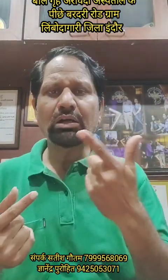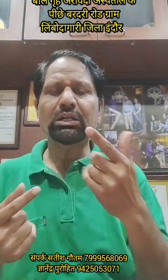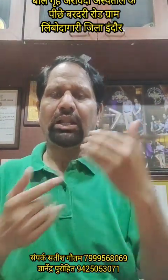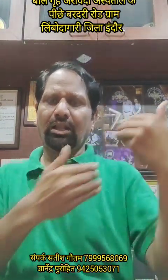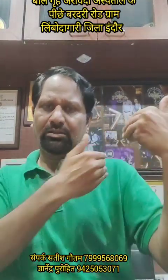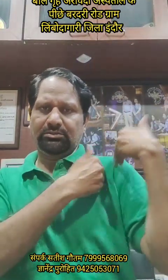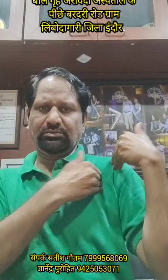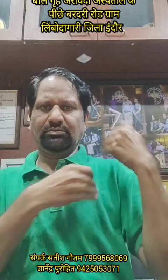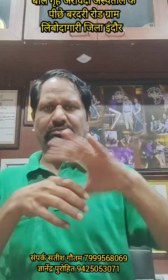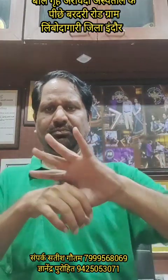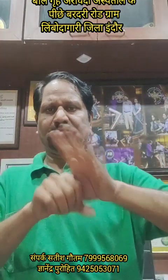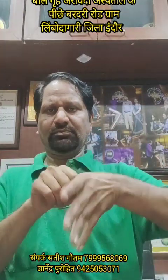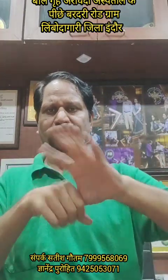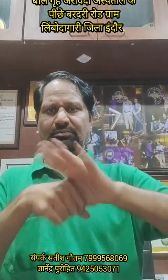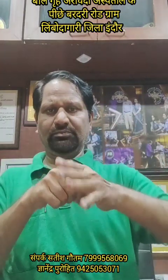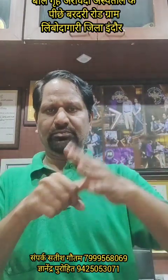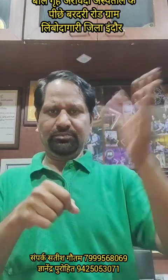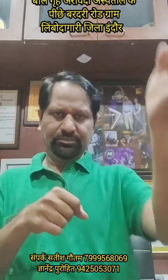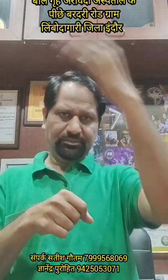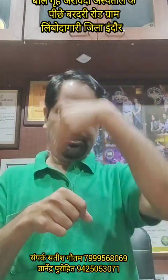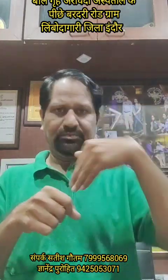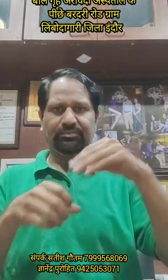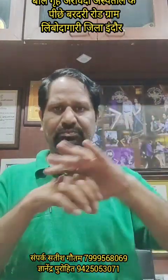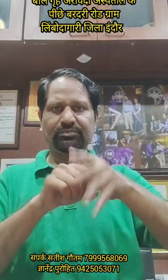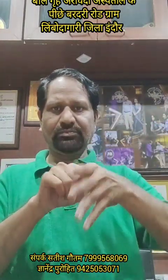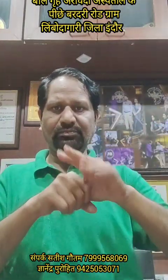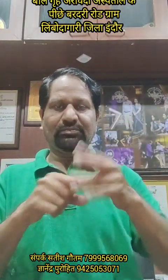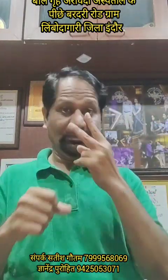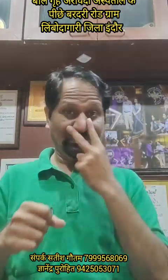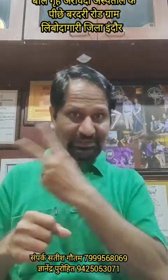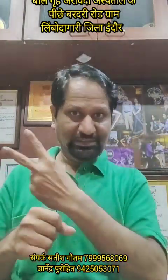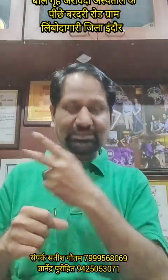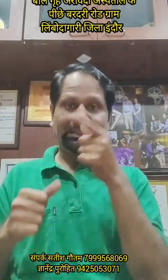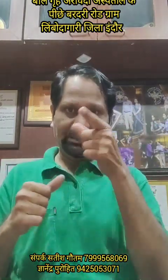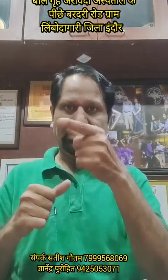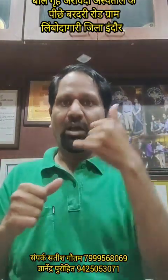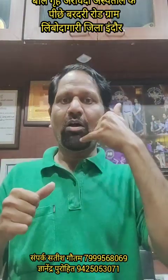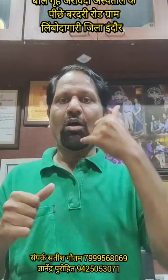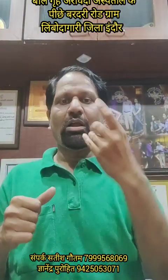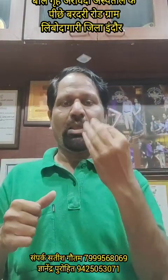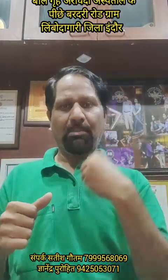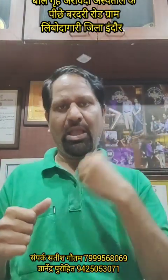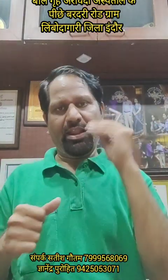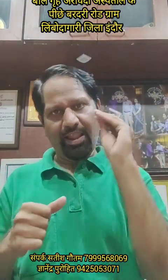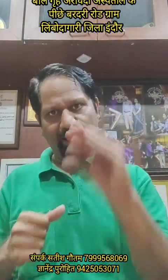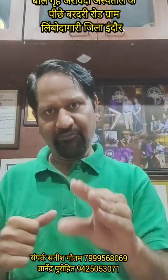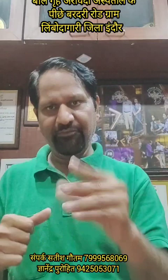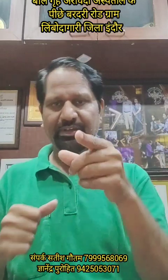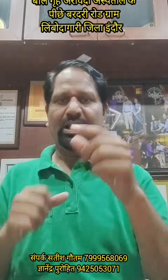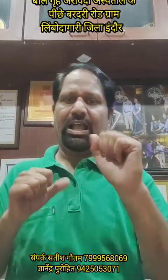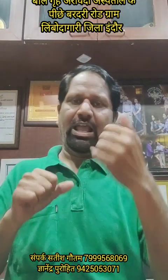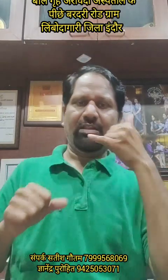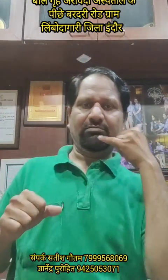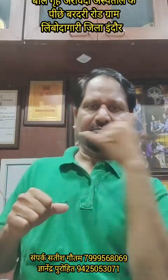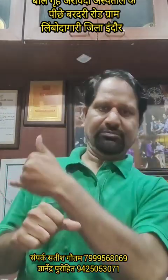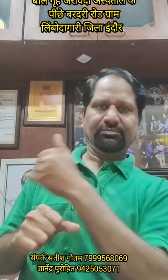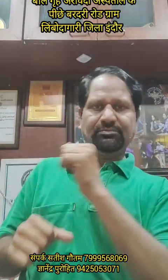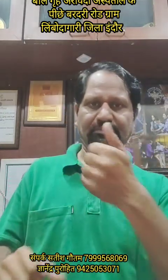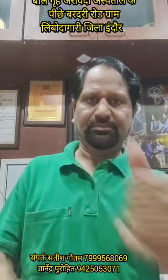आप किसको बात कर सकते हैं इसके लिए, सतीश गौतम जो मूक बधिर हैं उनको आप वीडियो कॉल कर सकते हैं, उनका नंबर हम आपको डाल